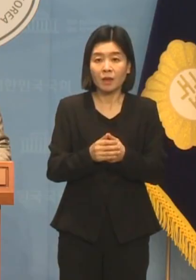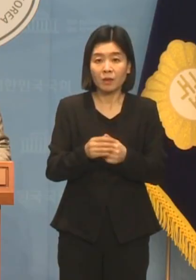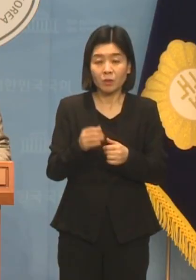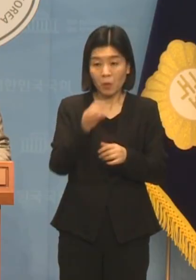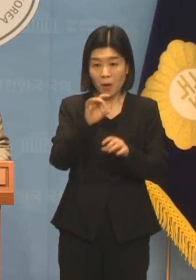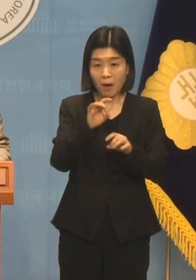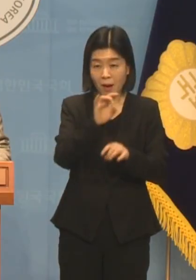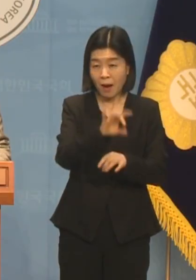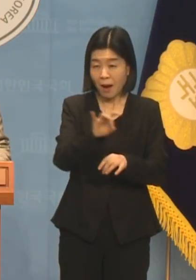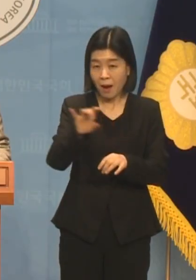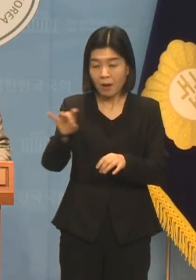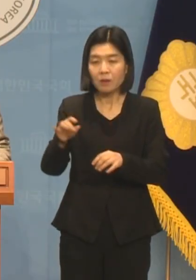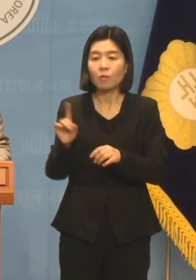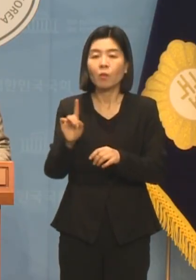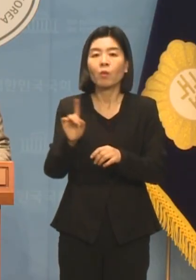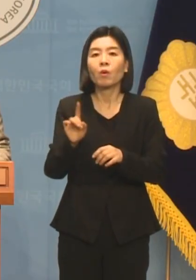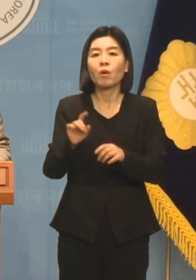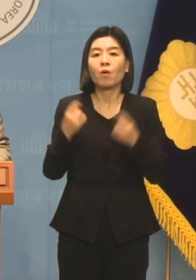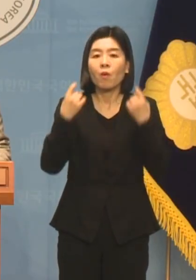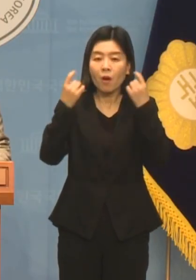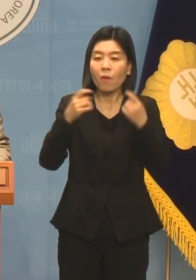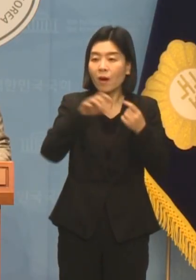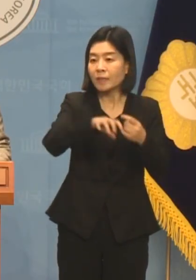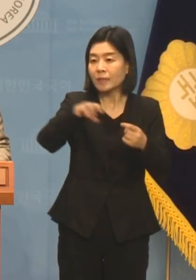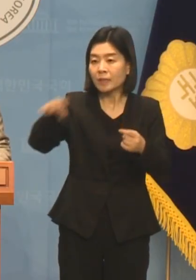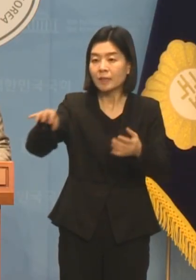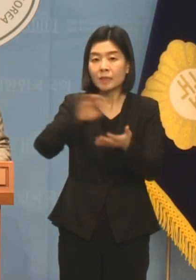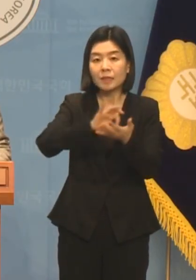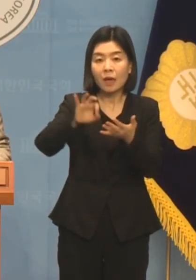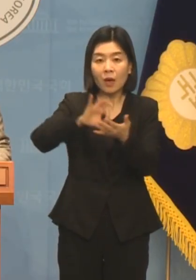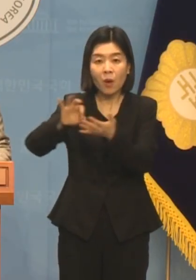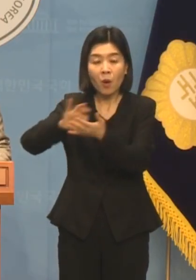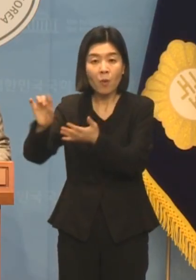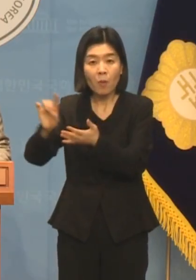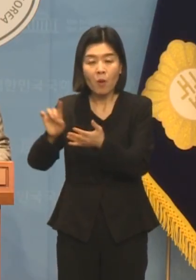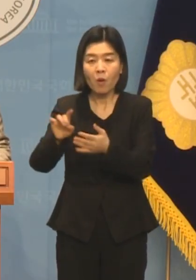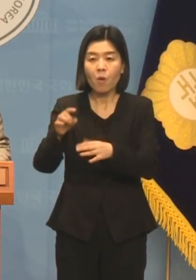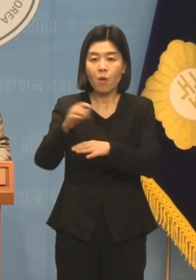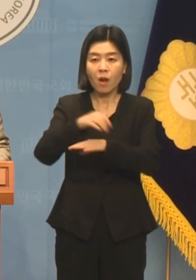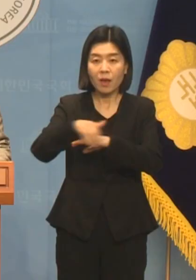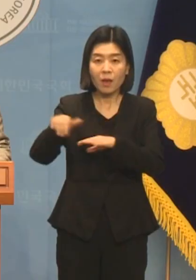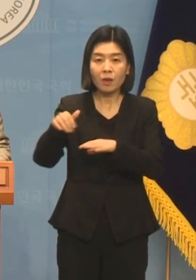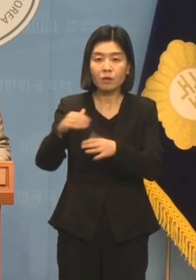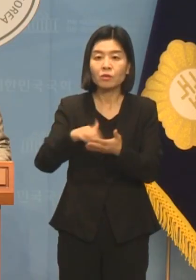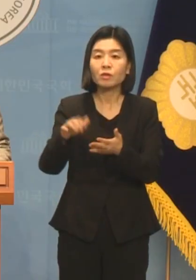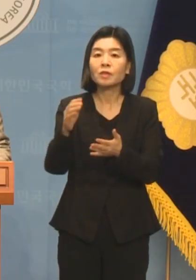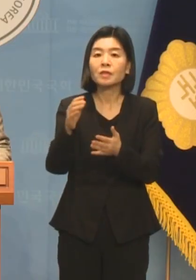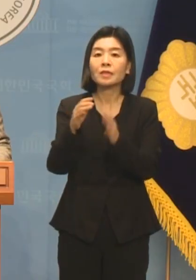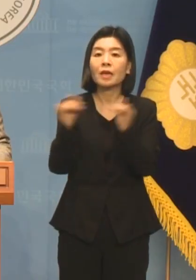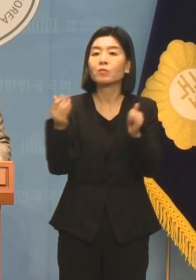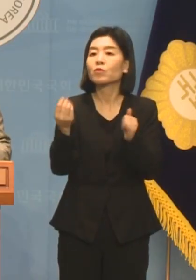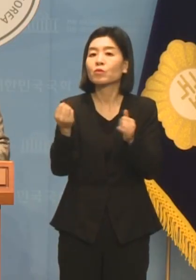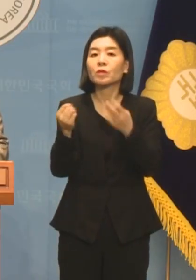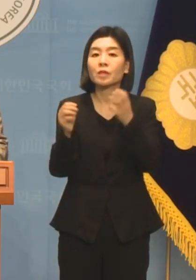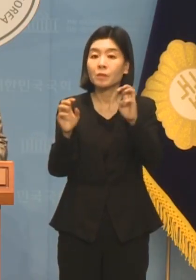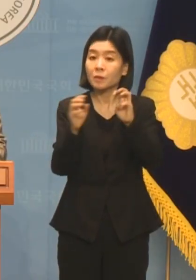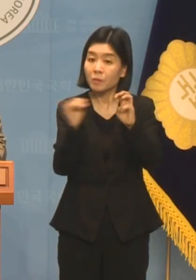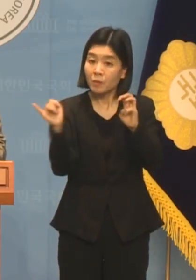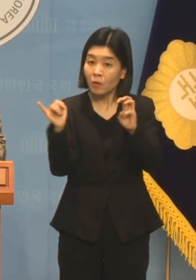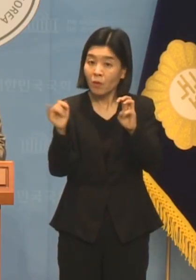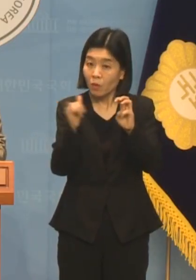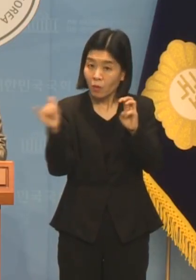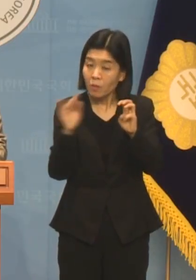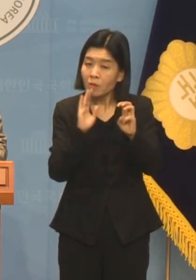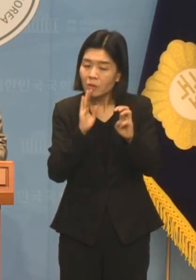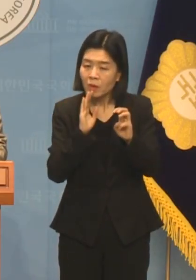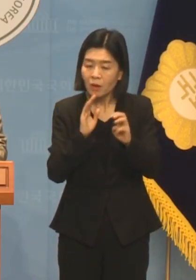각종 관광지에서 사용한 내역을 보면은 계획 인원이 30명이 아닌 20명분만 계산되어